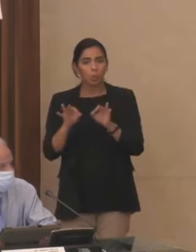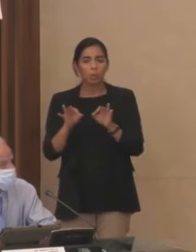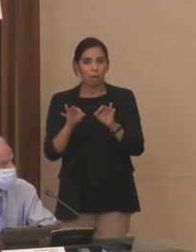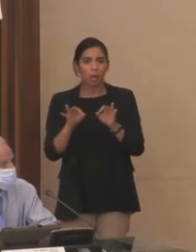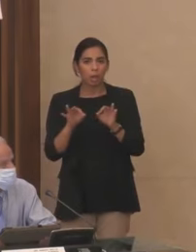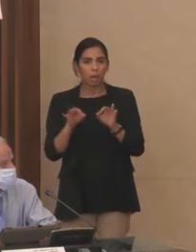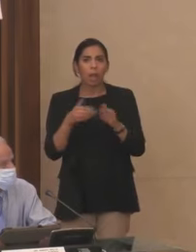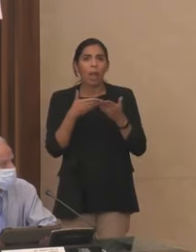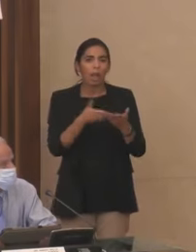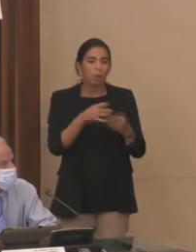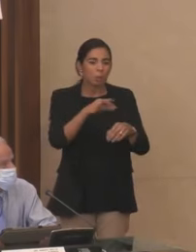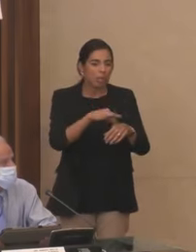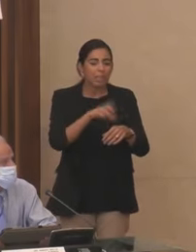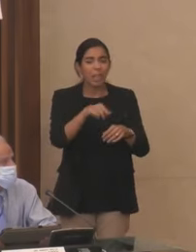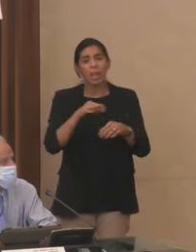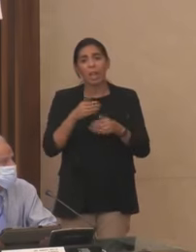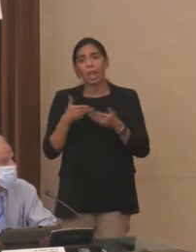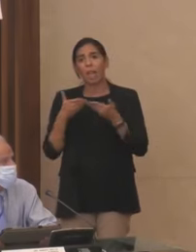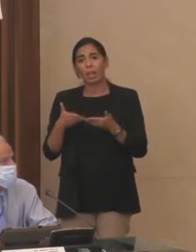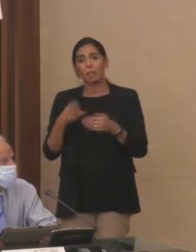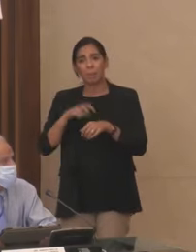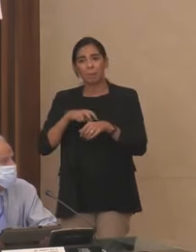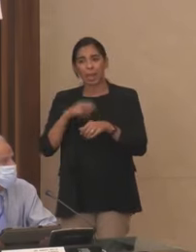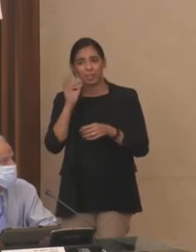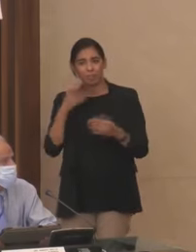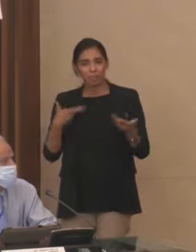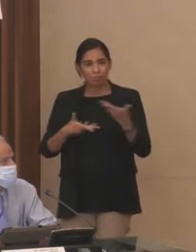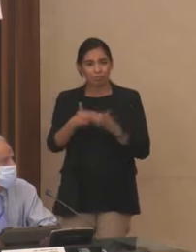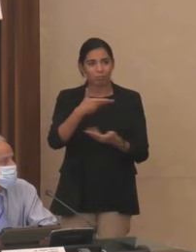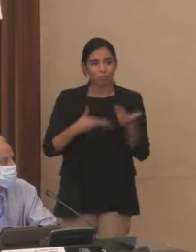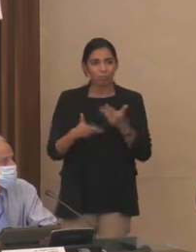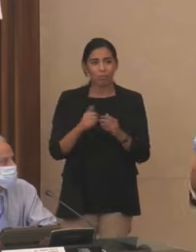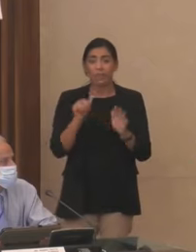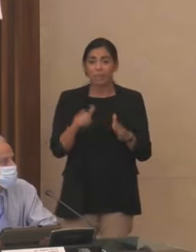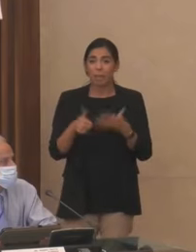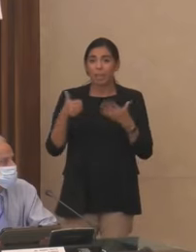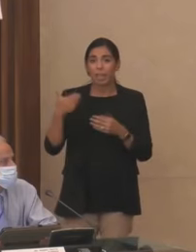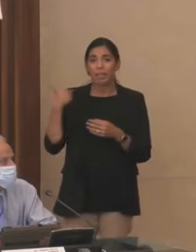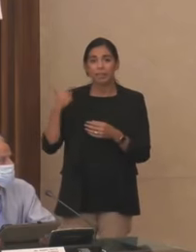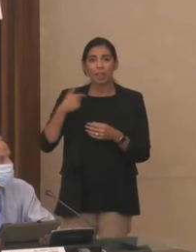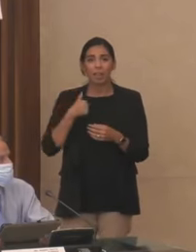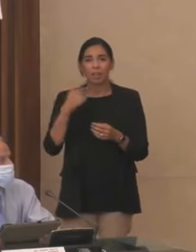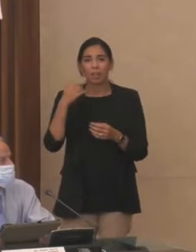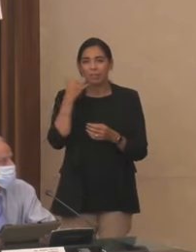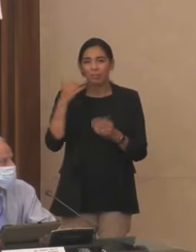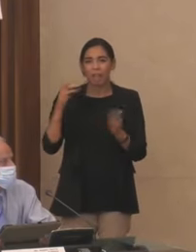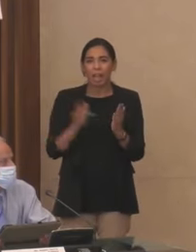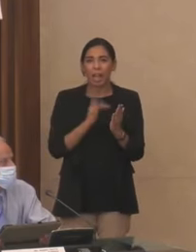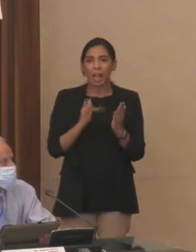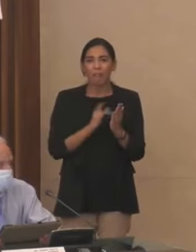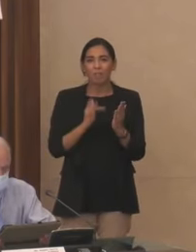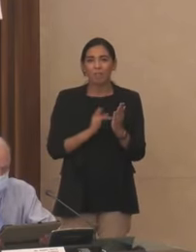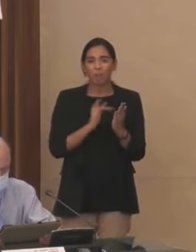Covid. Io già immaginavo 6 mesi fa, qua, con un iPhone in mano, come Steve Jobs, col collo